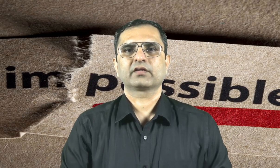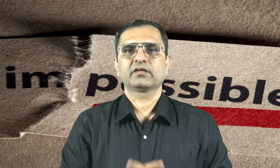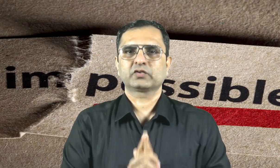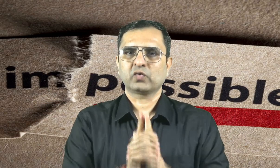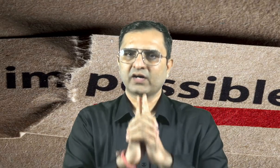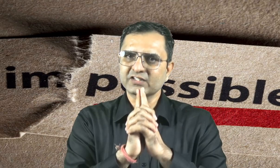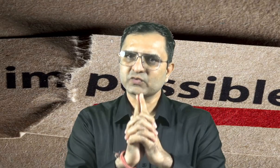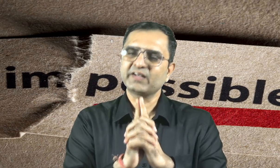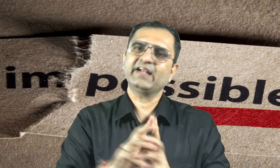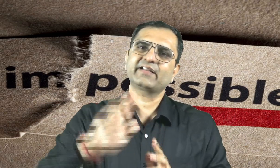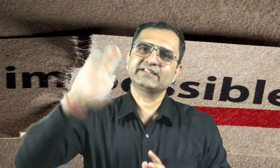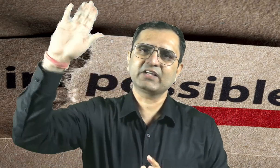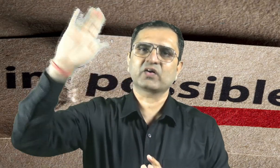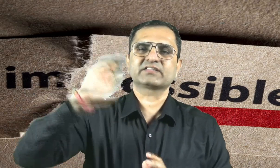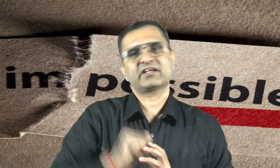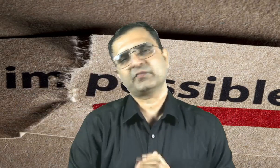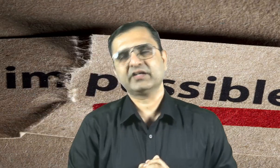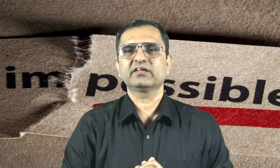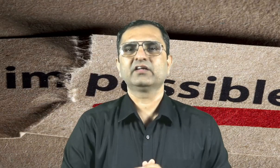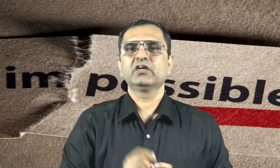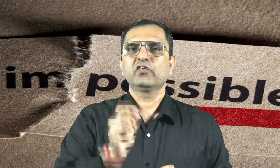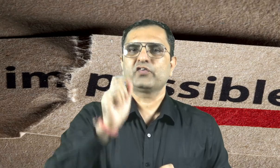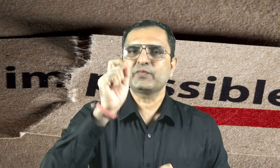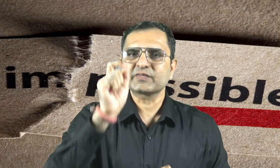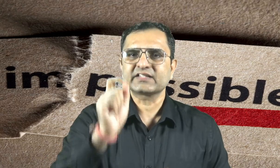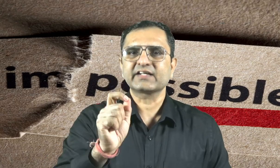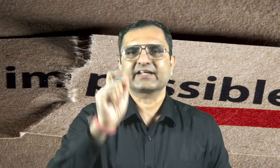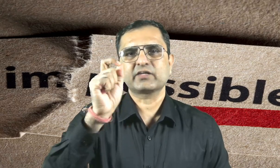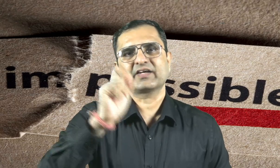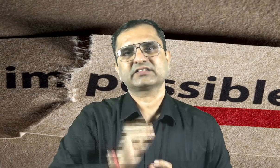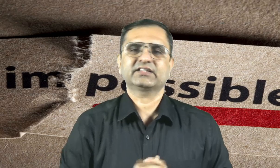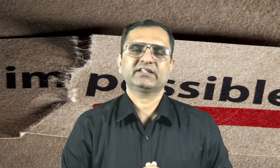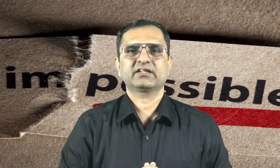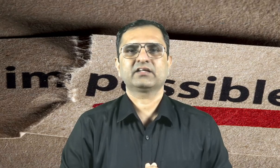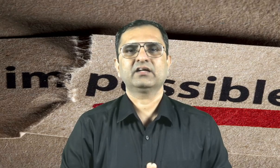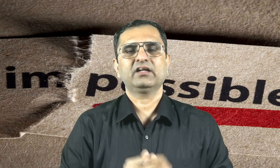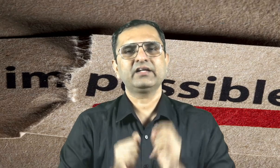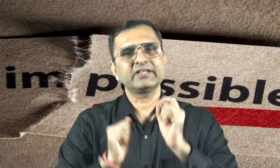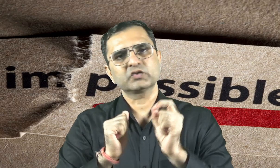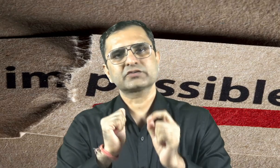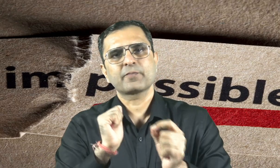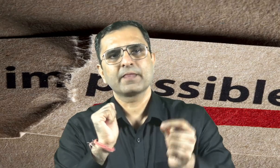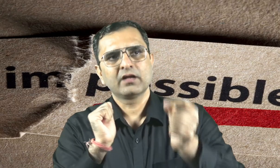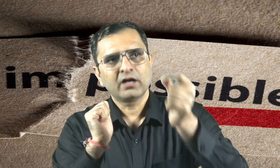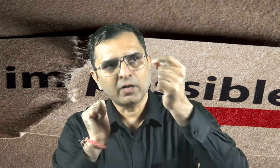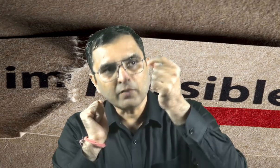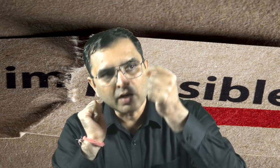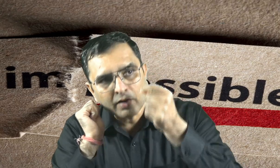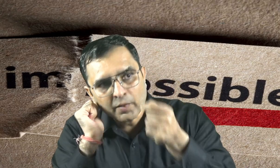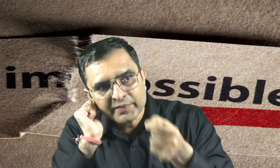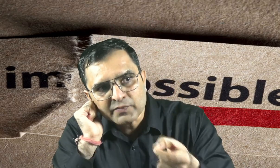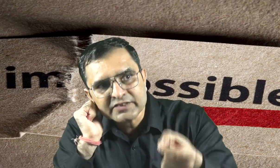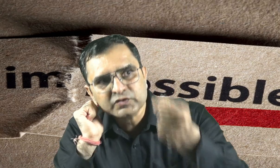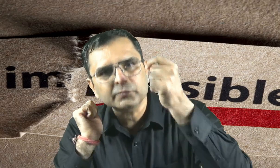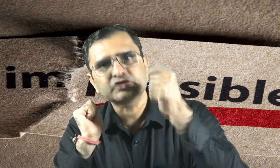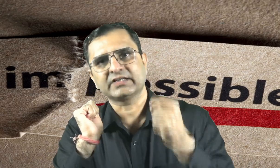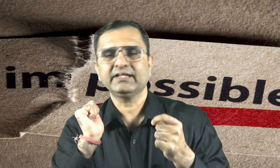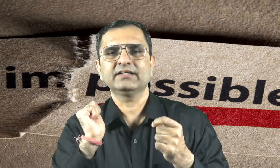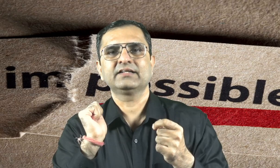तो हर स्टूडेंट ने हैंड रेज किया होगा सर हम ना 15 पर की कैटेगरी में आना चाहते हैं लेकिन दोस्त हम अब अपने आप से ये सवाल पूछेंगे कि